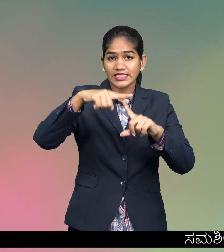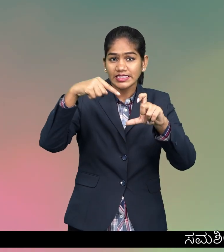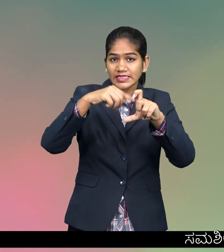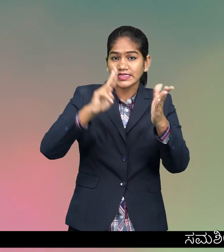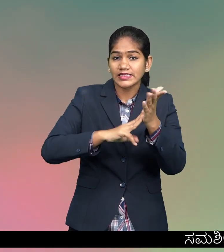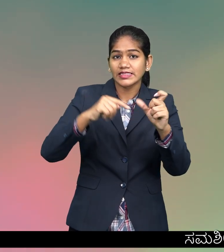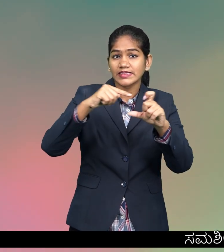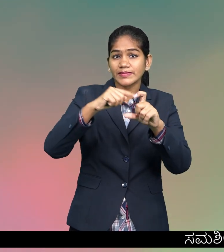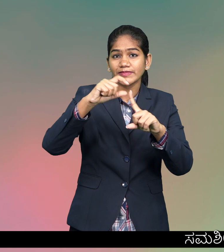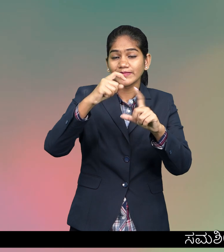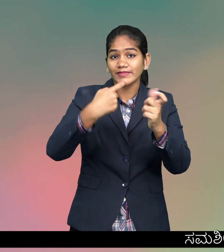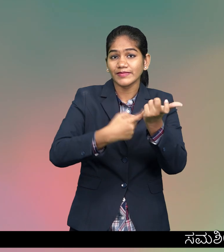ಸಮಶೀತೋಷ್ಣ ವಲಯ,